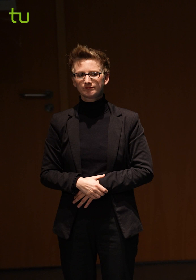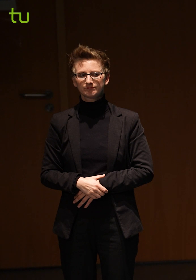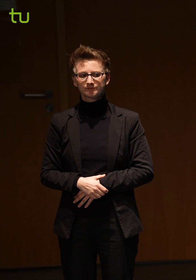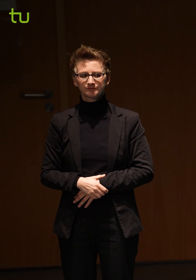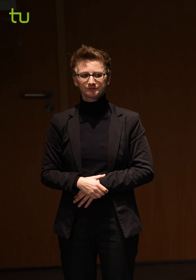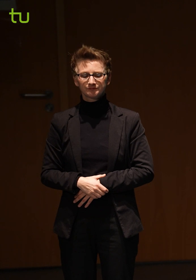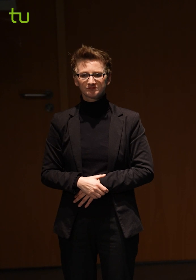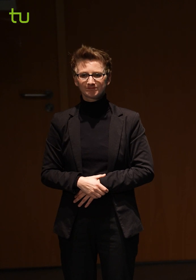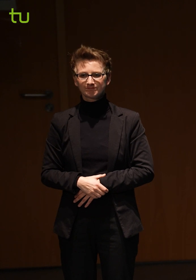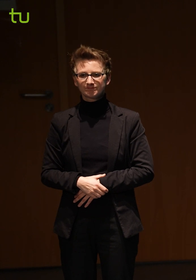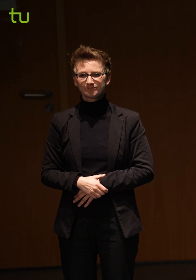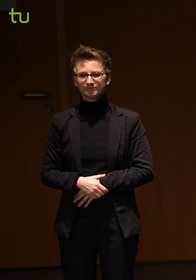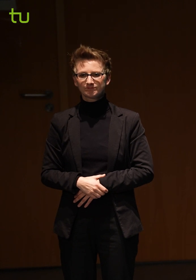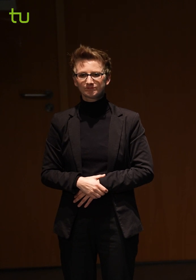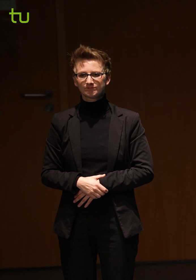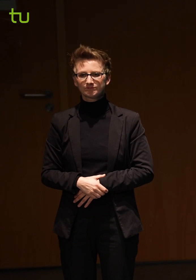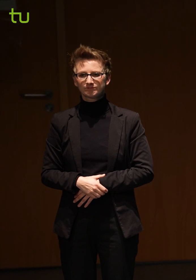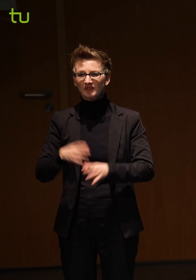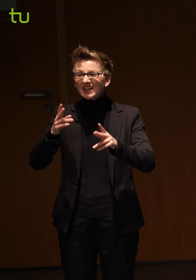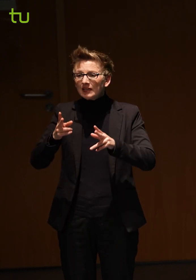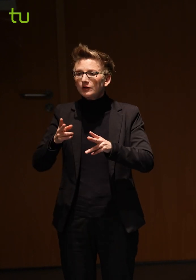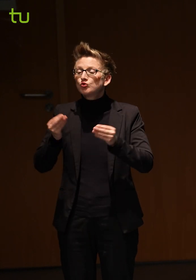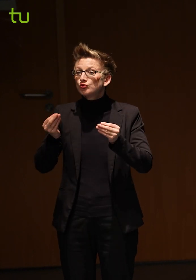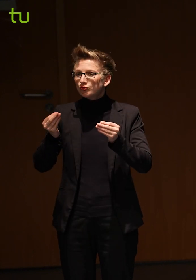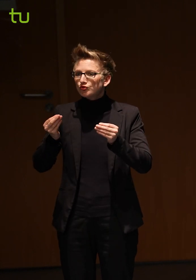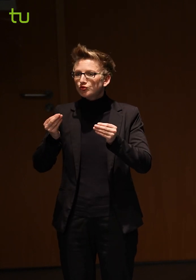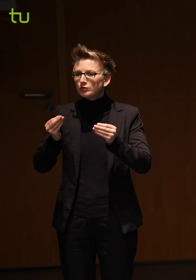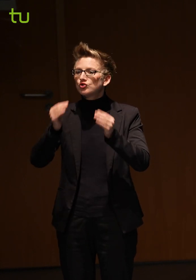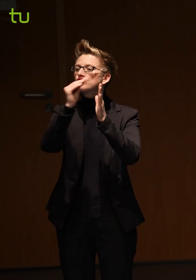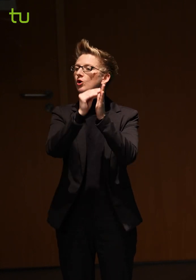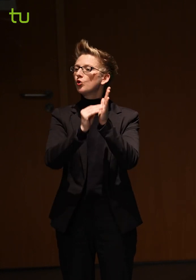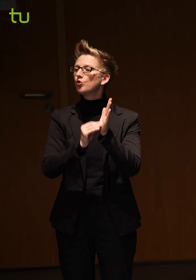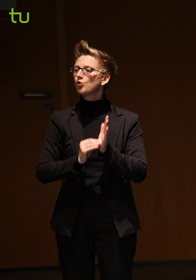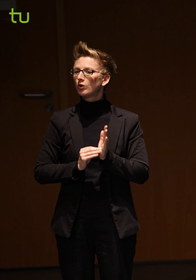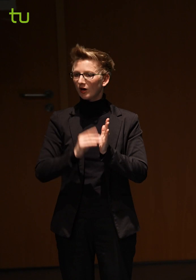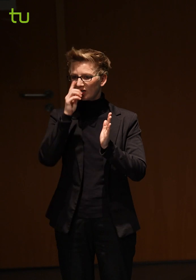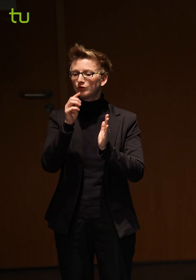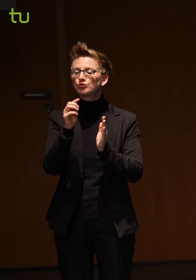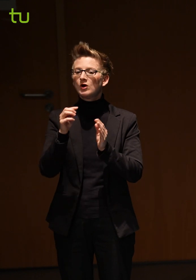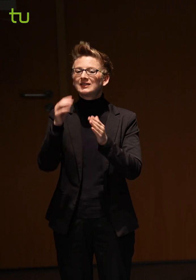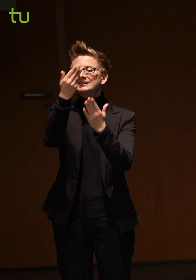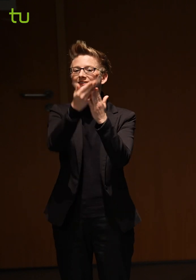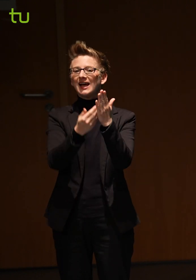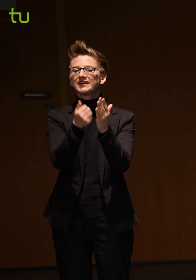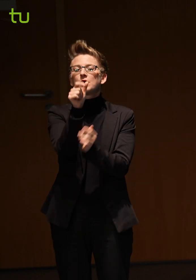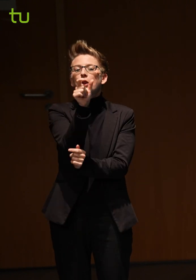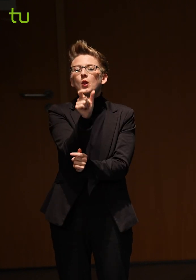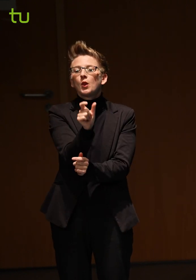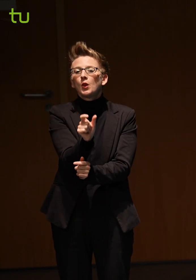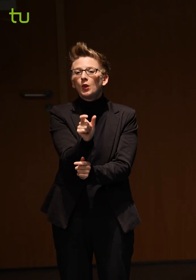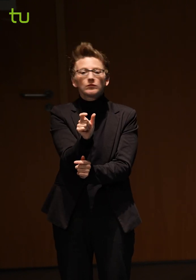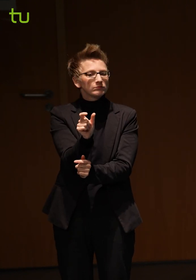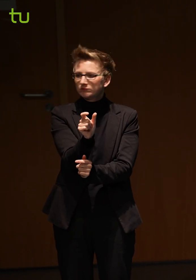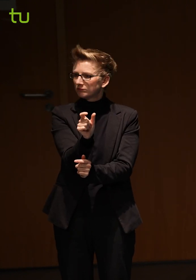Normalerweise füllt Lyrik ja nur einen kleinen Teil einer Seite aus, aber hier war das anders. Walt Whitmans Lyrik nahm einen